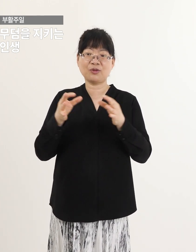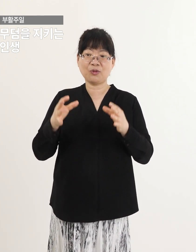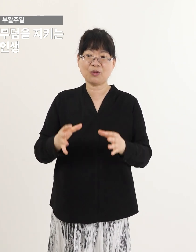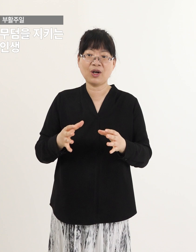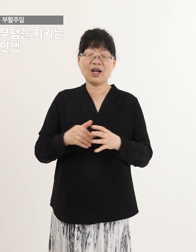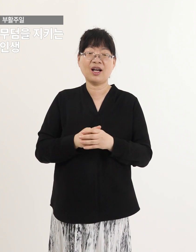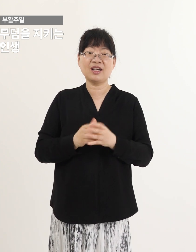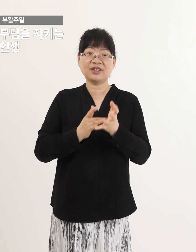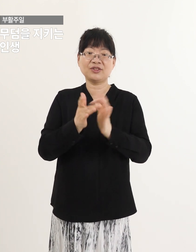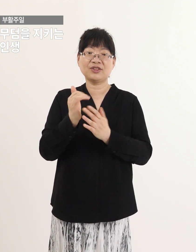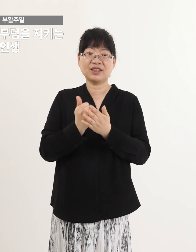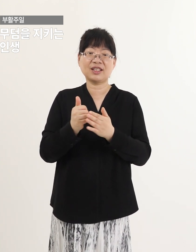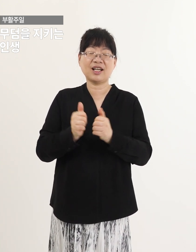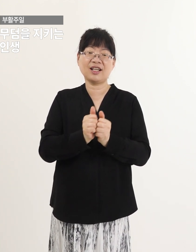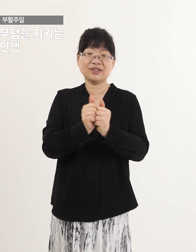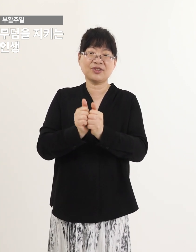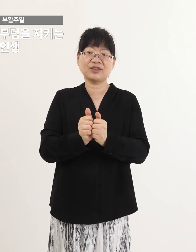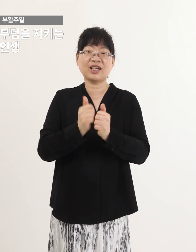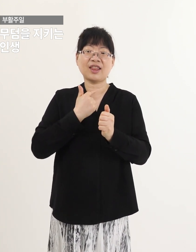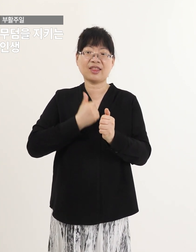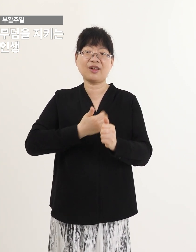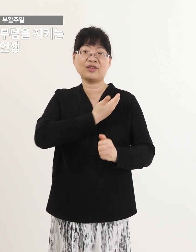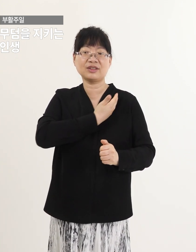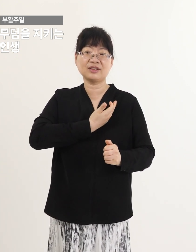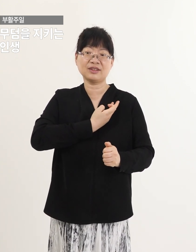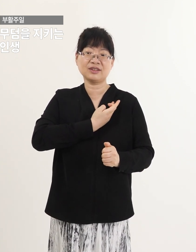거의 동고동락했던 제자들입니다.